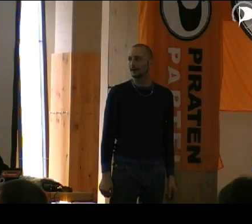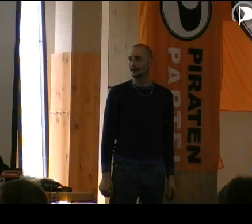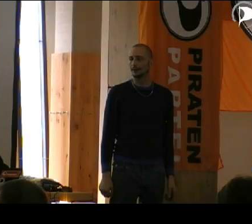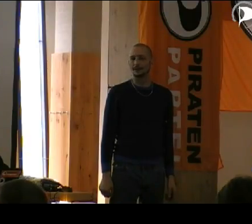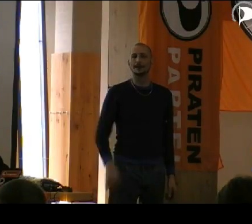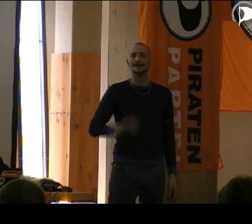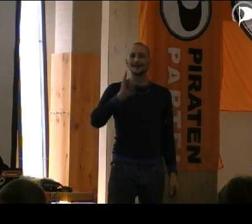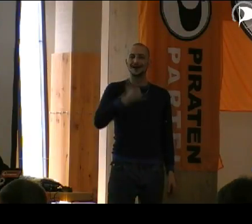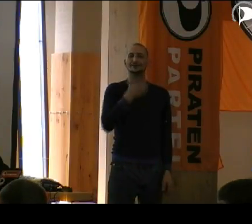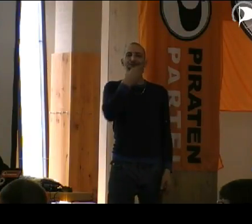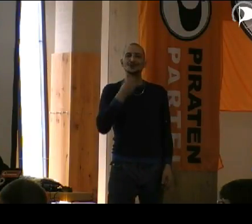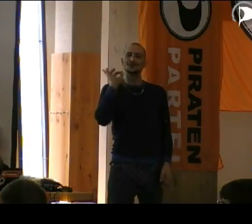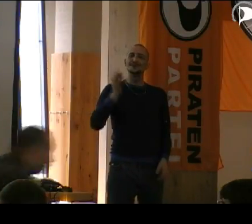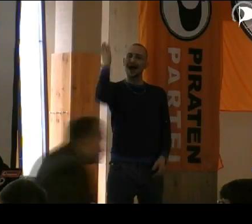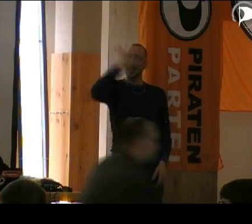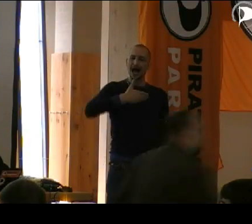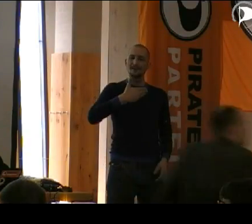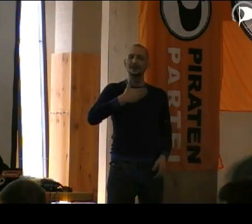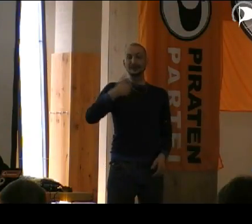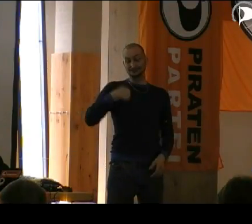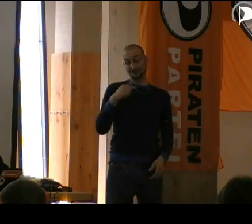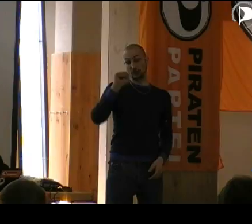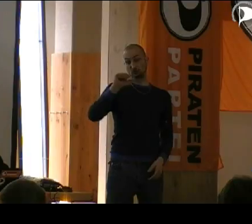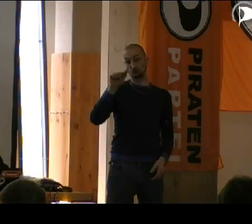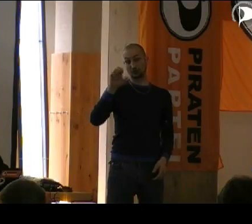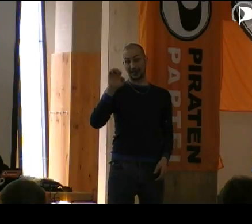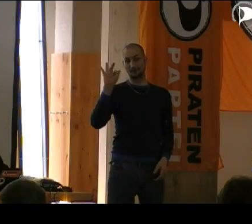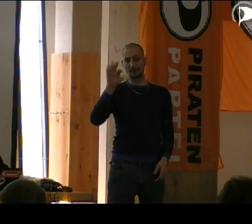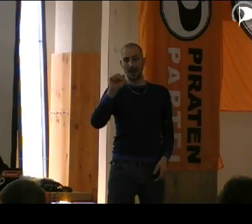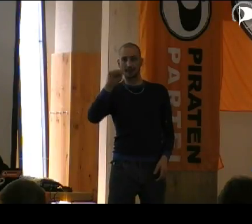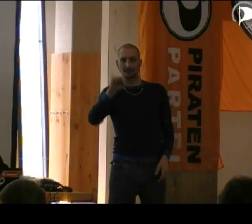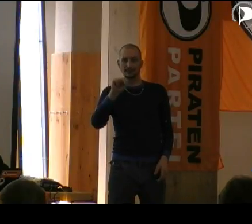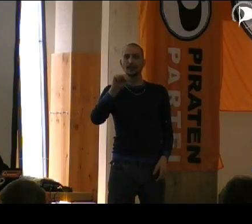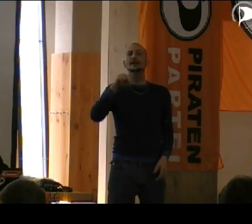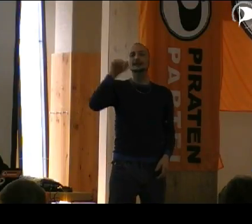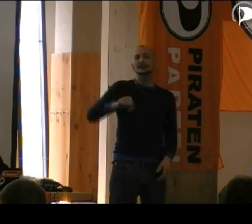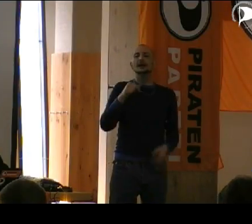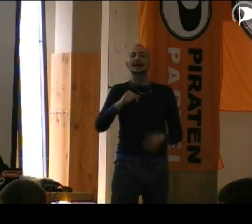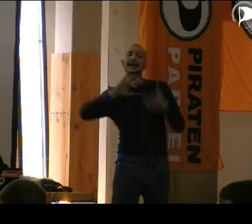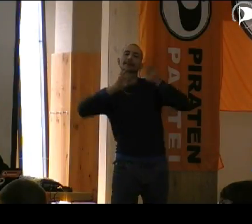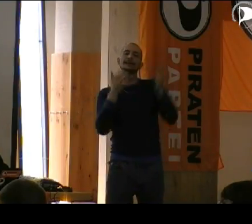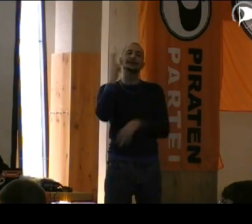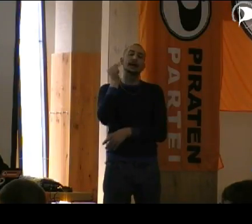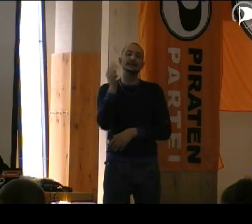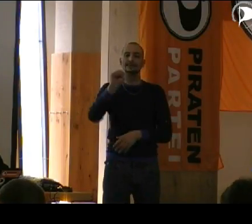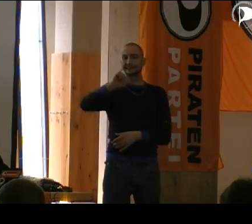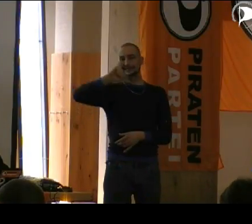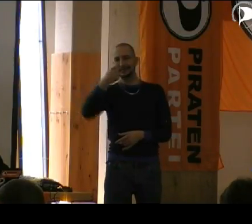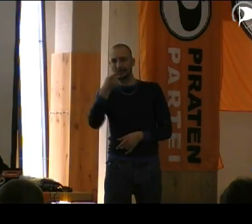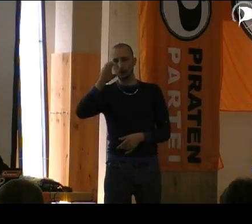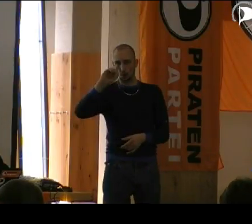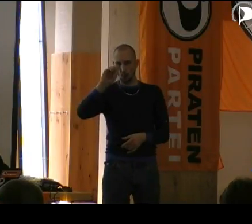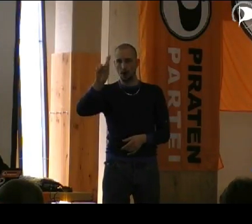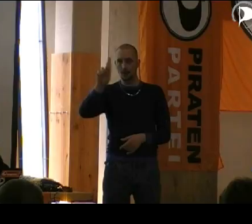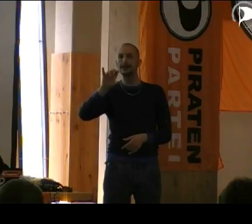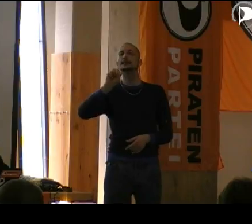schönen guten morgen mein name ist der bank werner bekannt bin ich im internet unter sie konzipiert gewesen ich bin landesvorsitzende nach dem wein